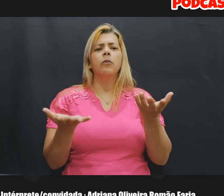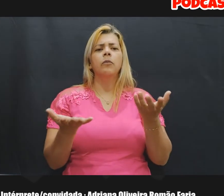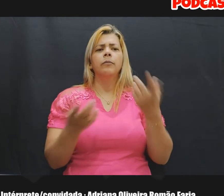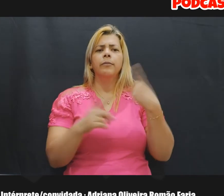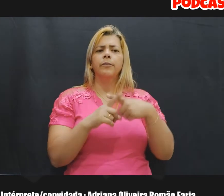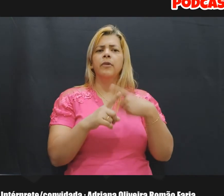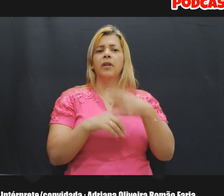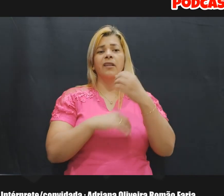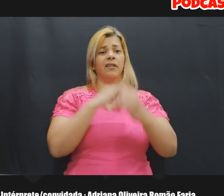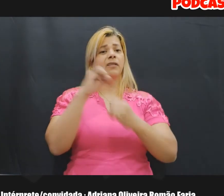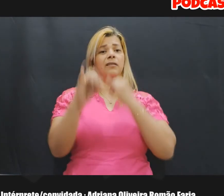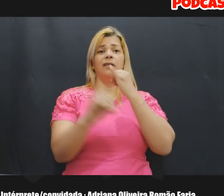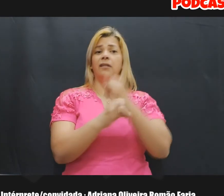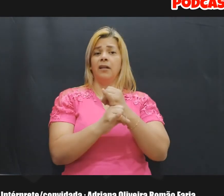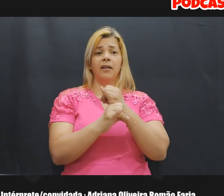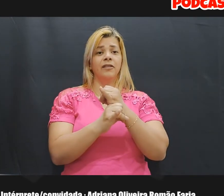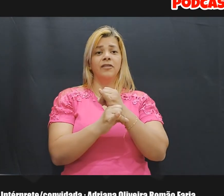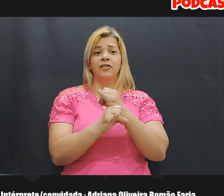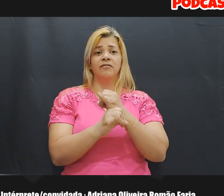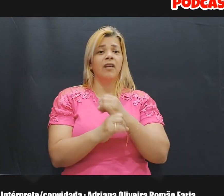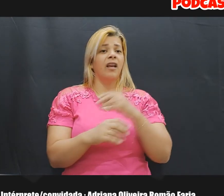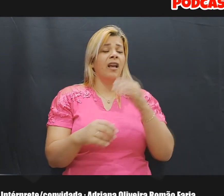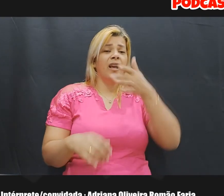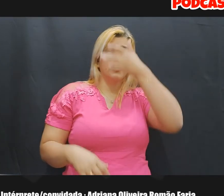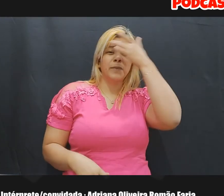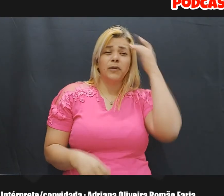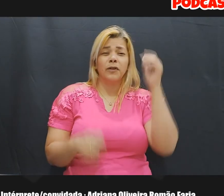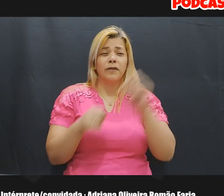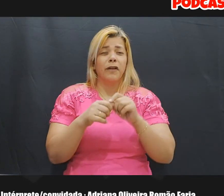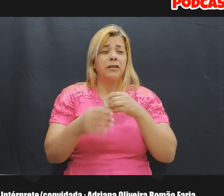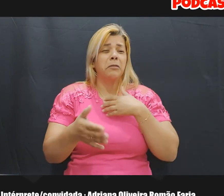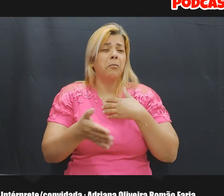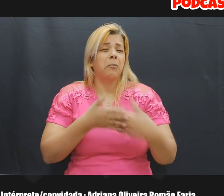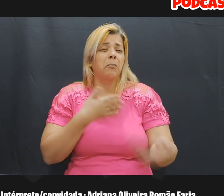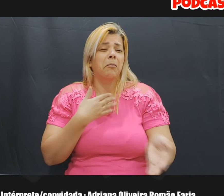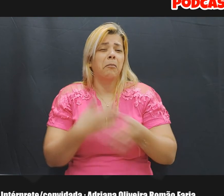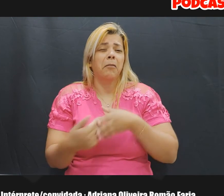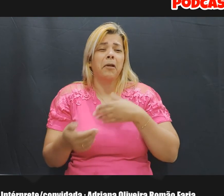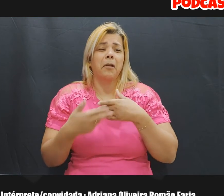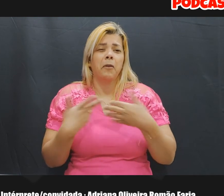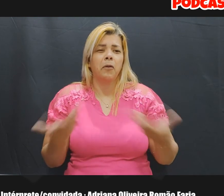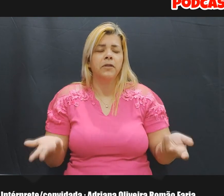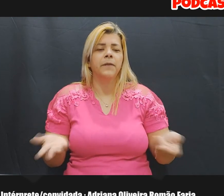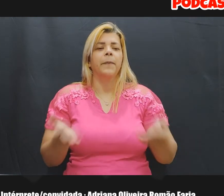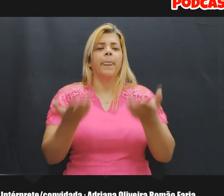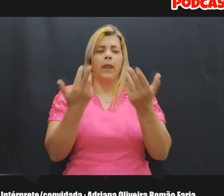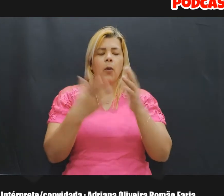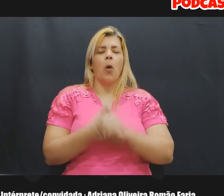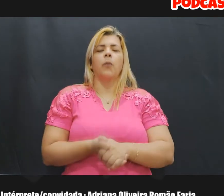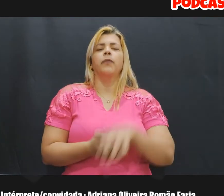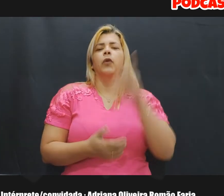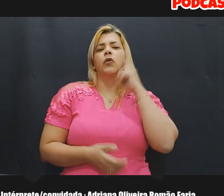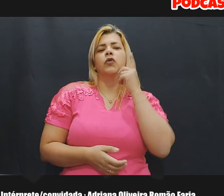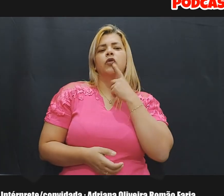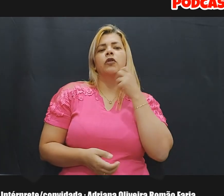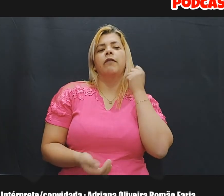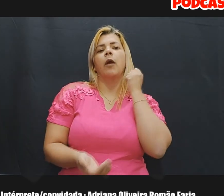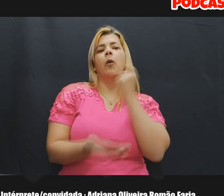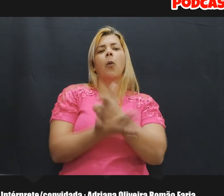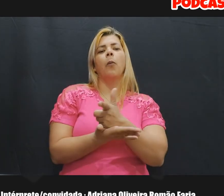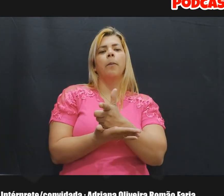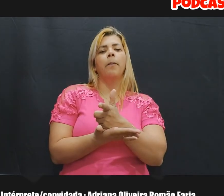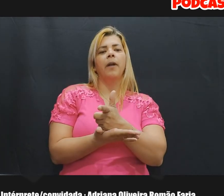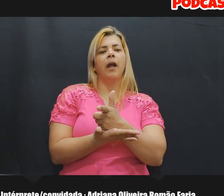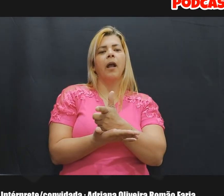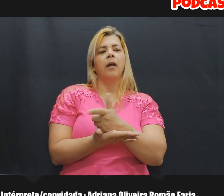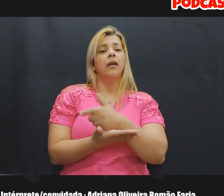internet, além de consumir conteúdo, as pessoas fazem compras. Então, como é que o surdo vai fazer uma compra se ele não entende o português? Sabe, às vezes o site não tem